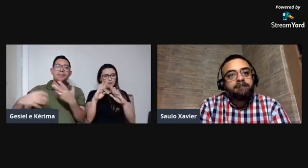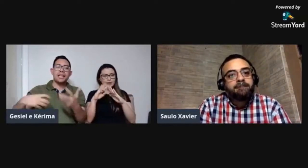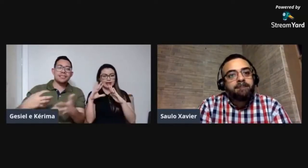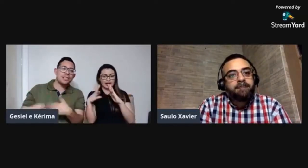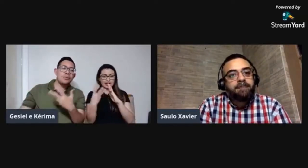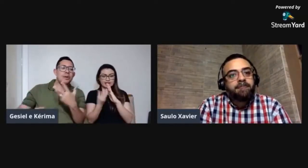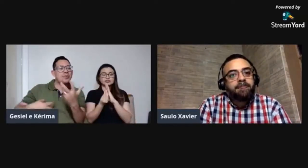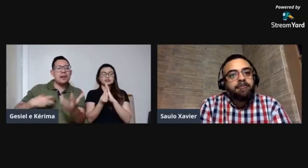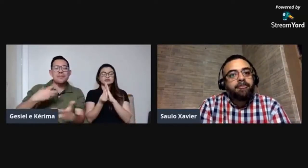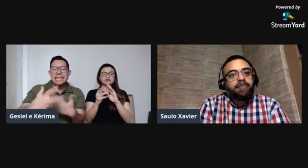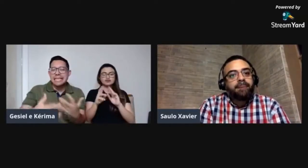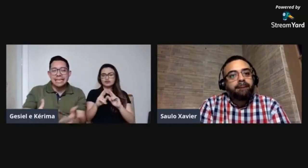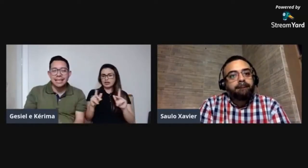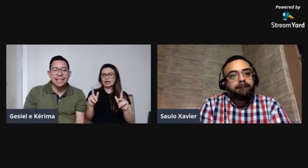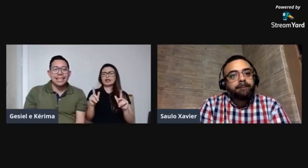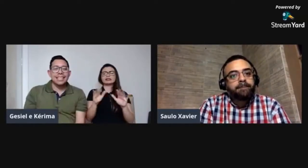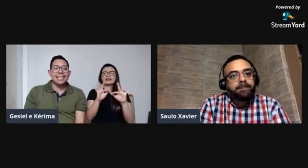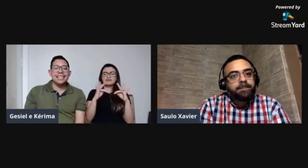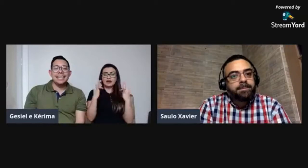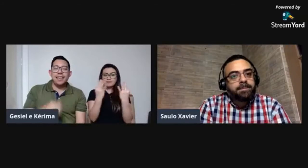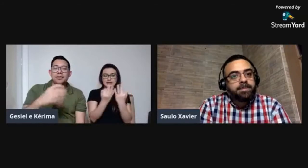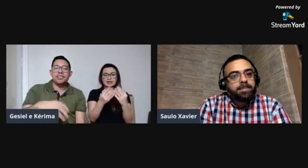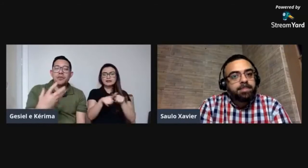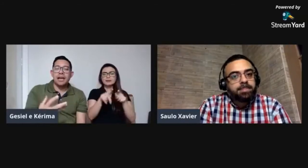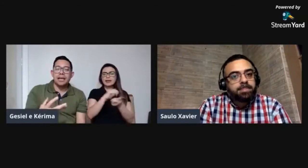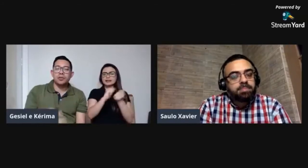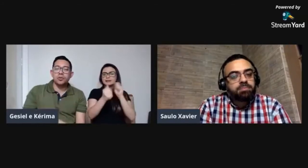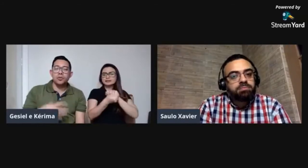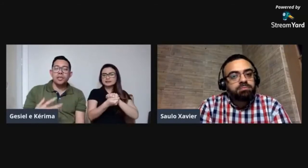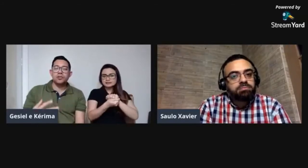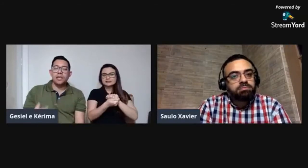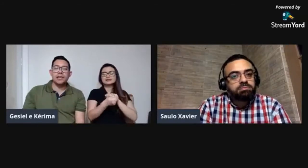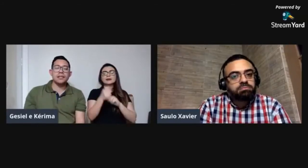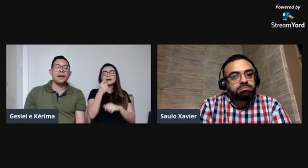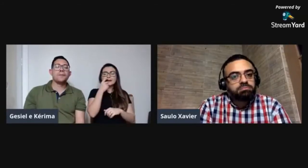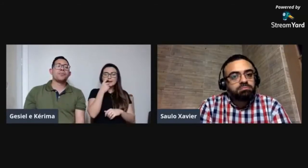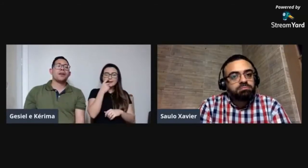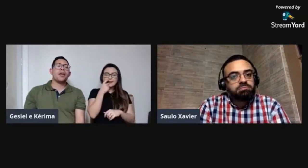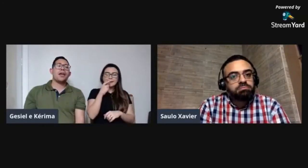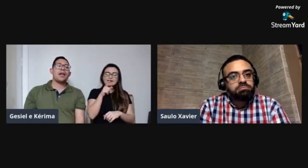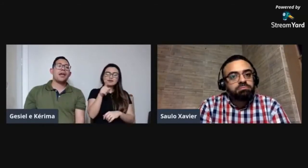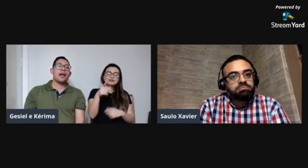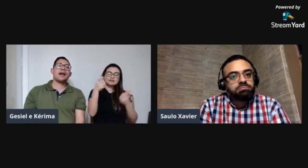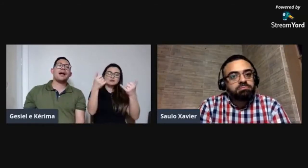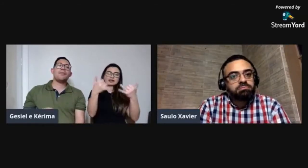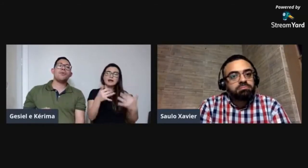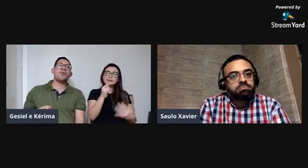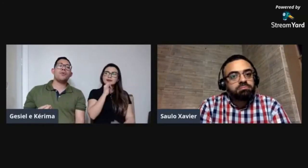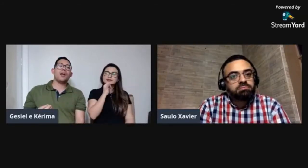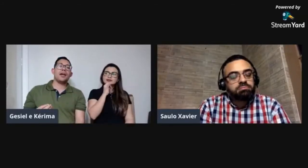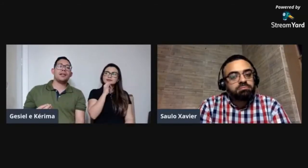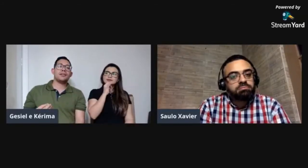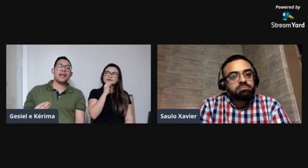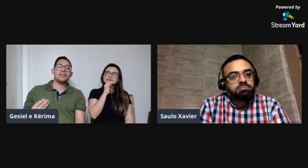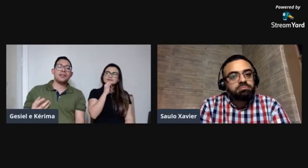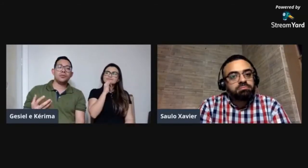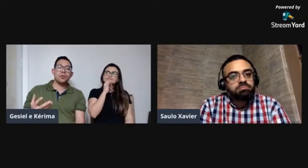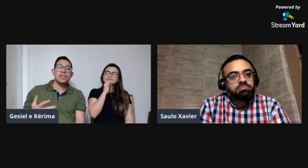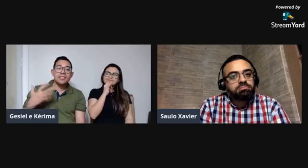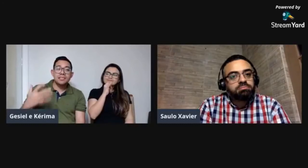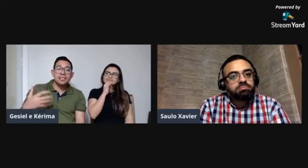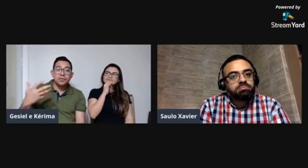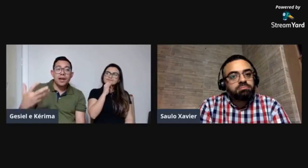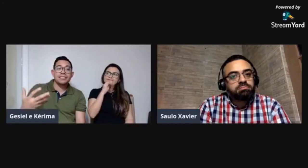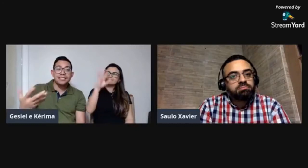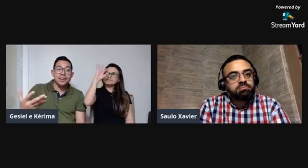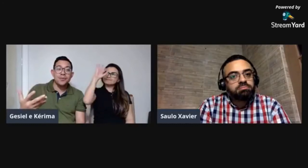essa adaptação com a família, e aí você falar que tudo isso ainda acabou trazendo toda